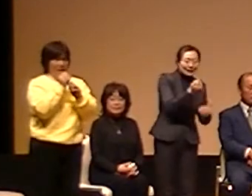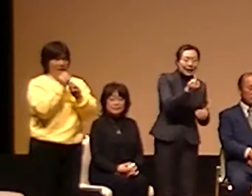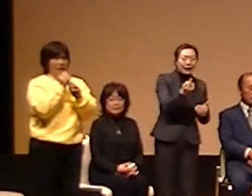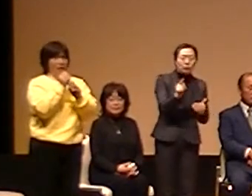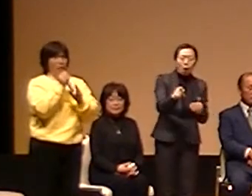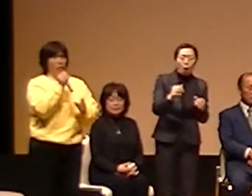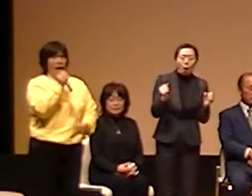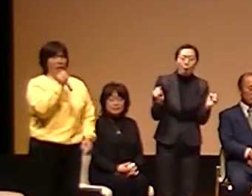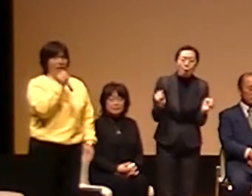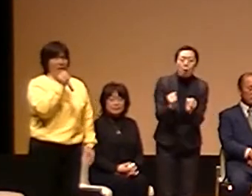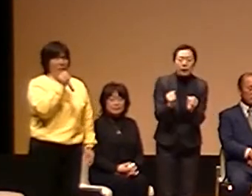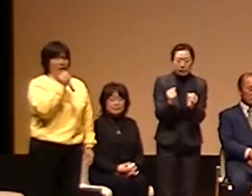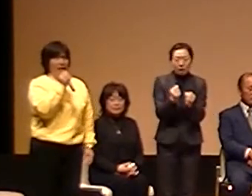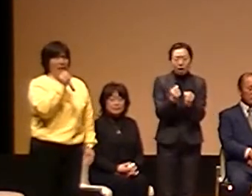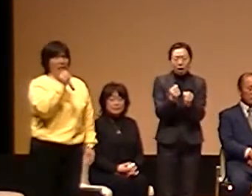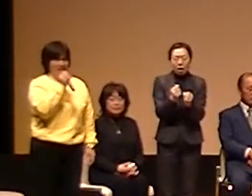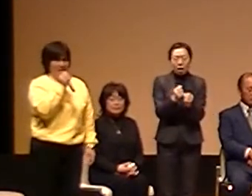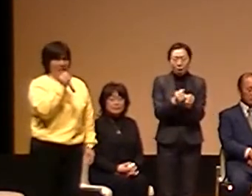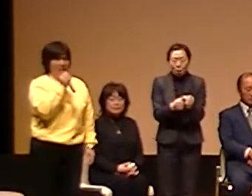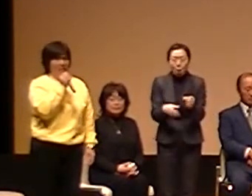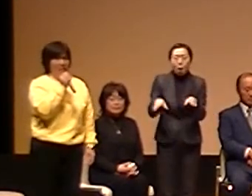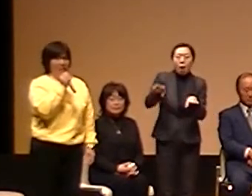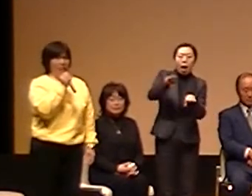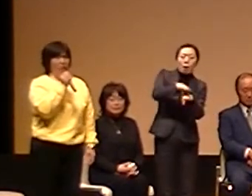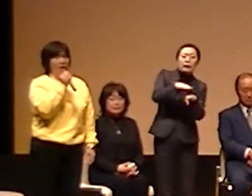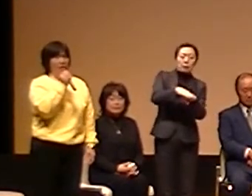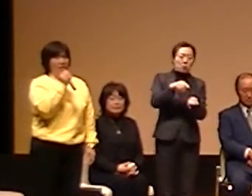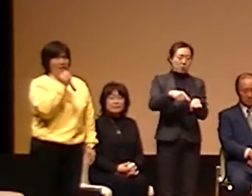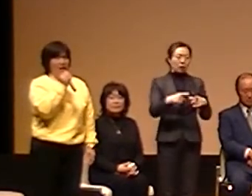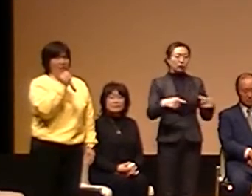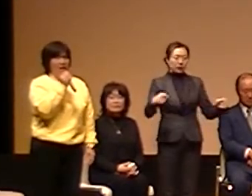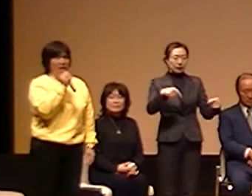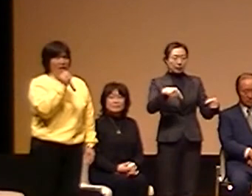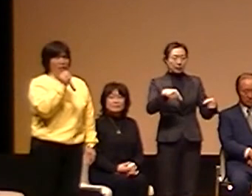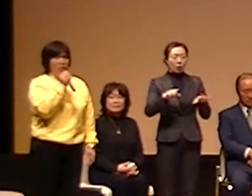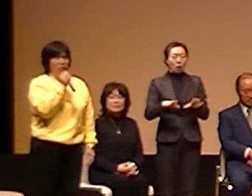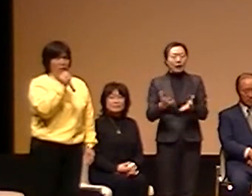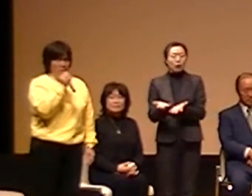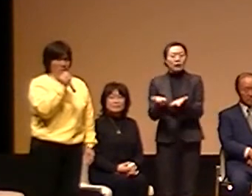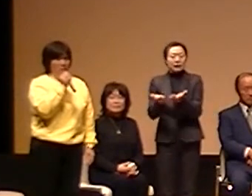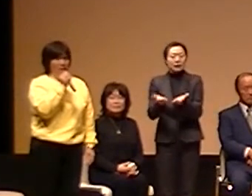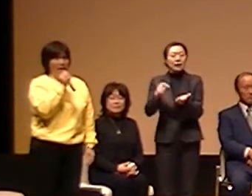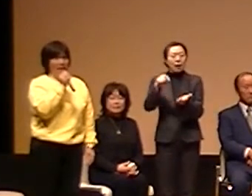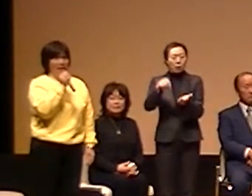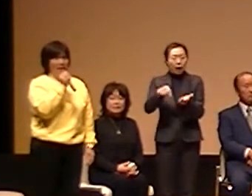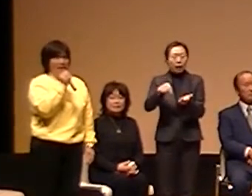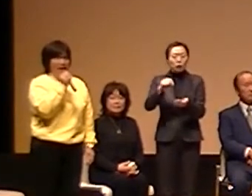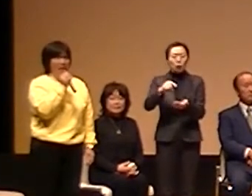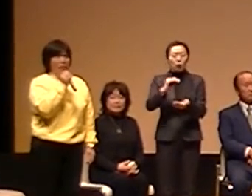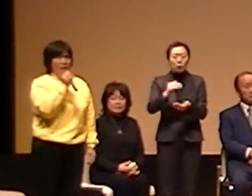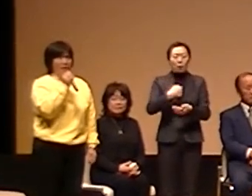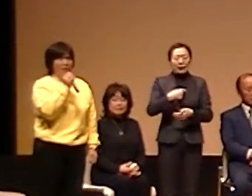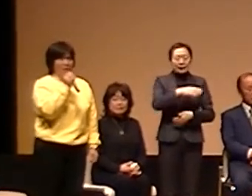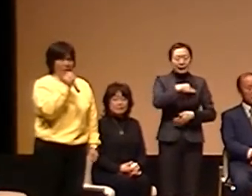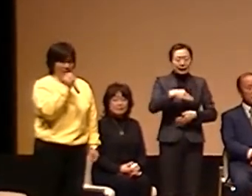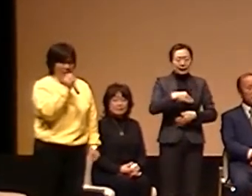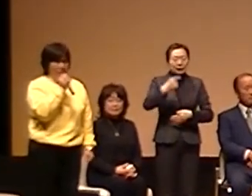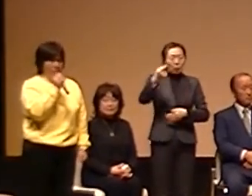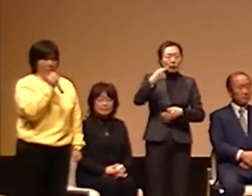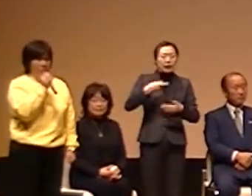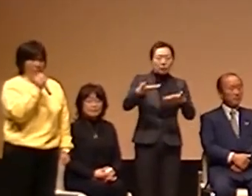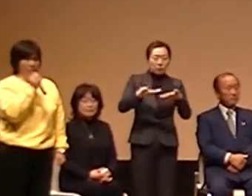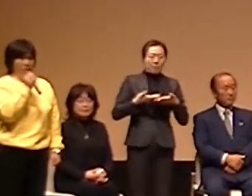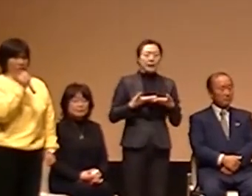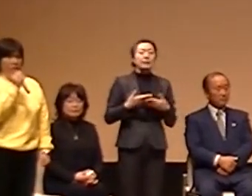怖さを併せ持った国です。今回の震災はそのことも私たちにしっかりと教えてくれました